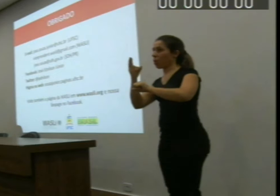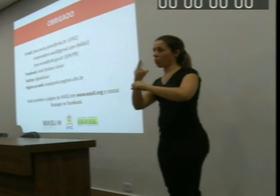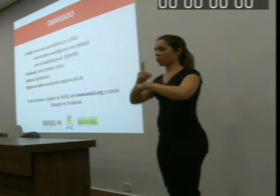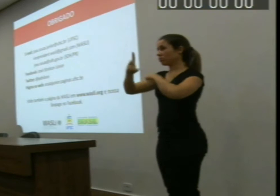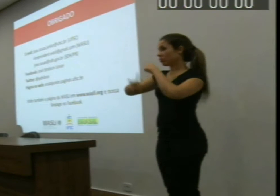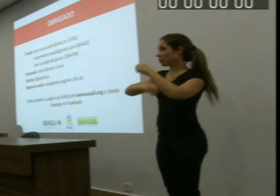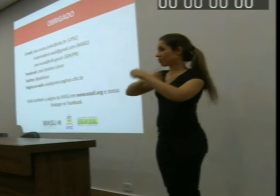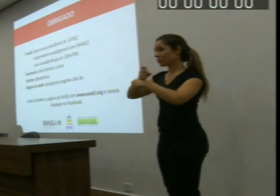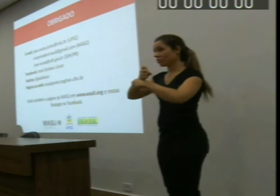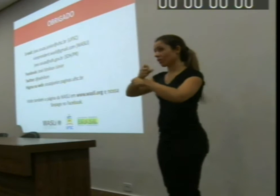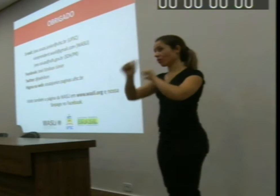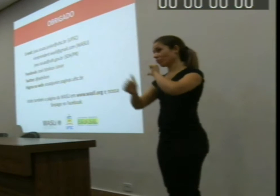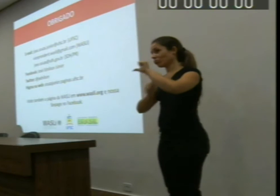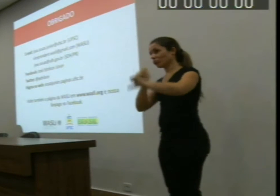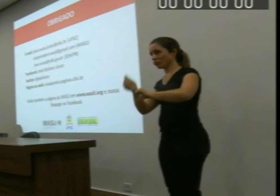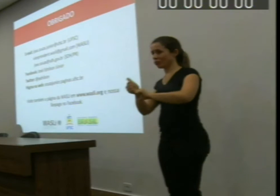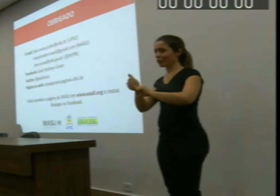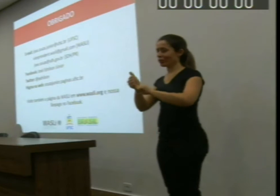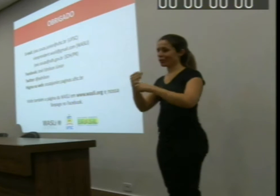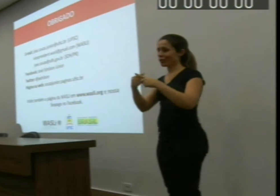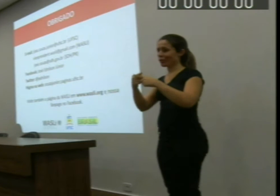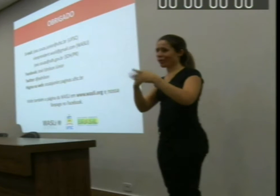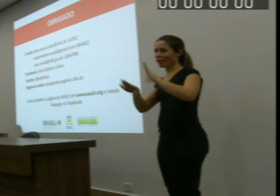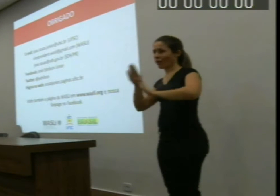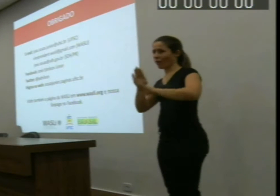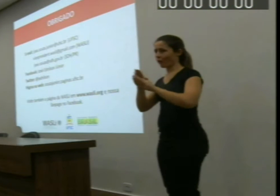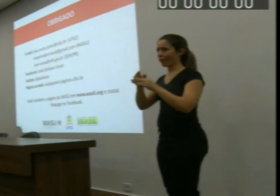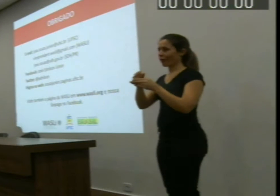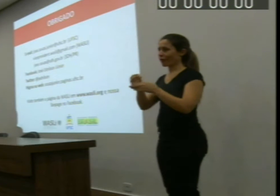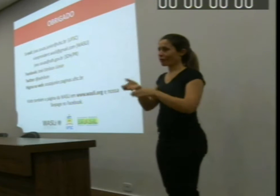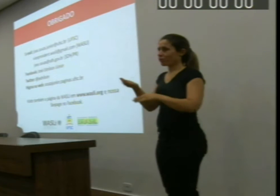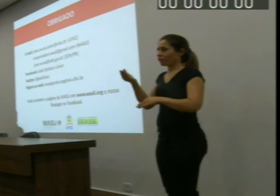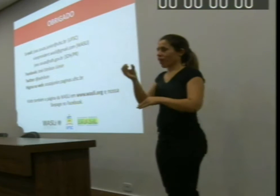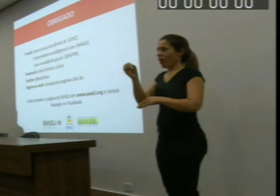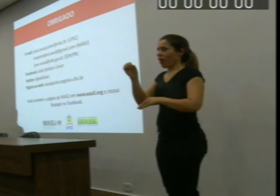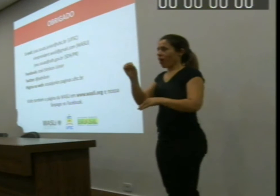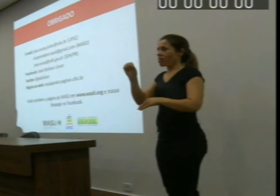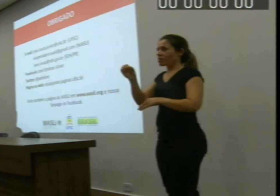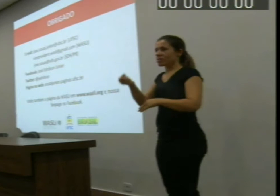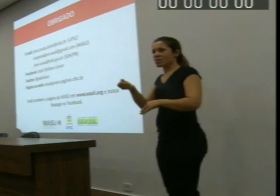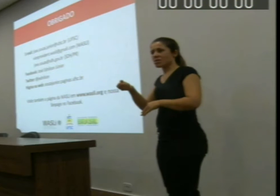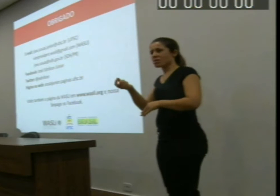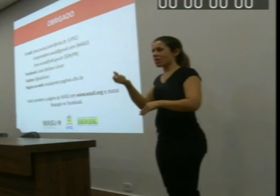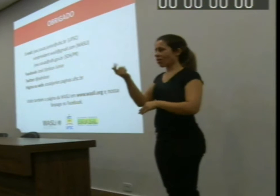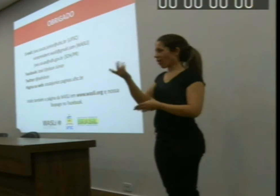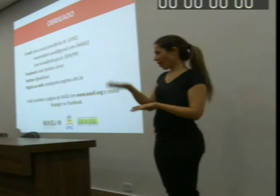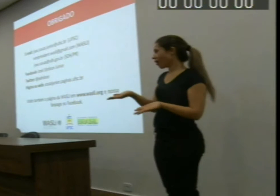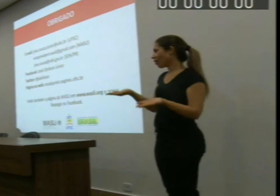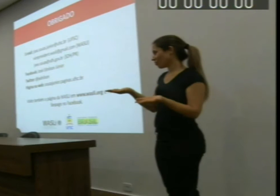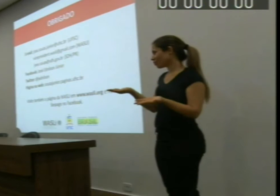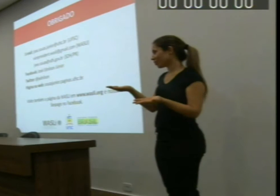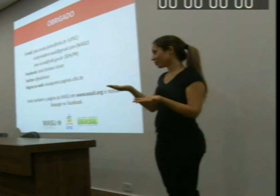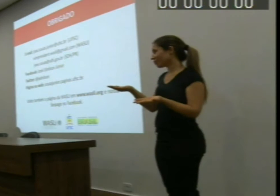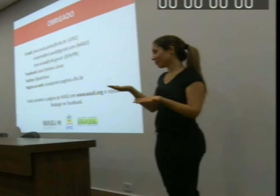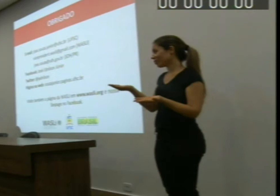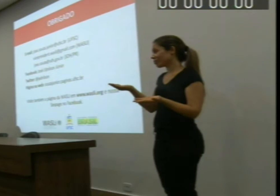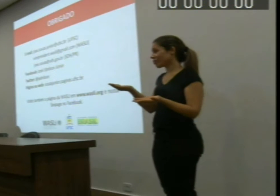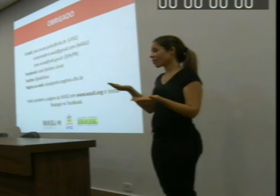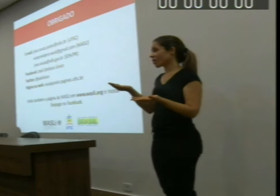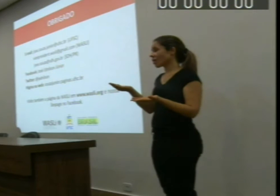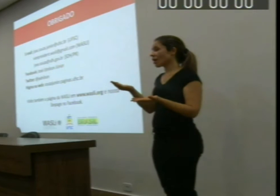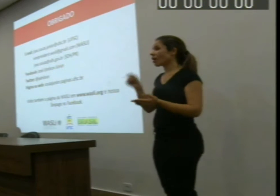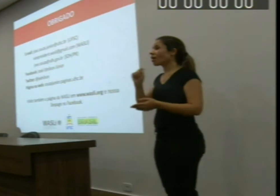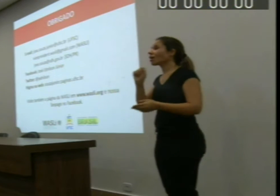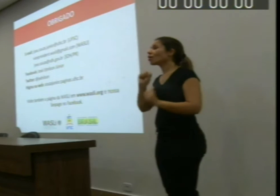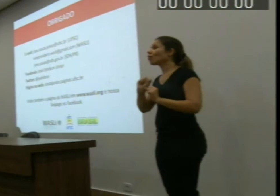sempre centavos porque você alteraria centavos um pouquinho de centavos fazer isso em períodos e quem pode fazer a